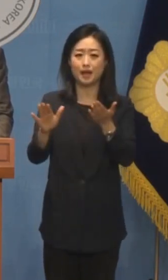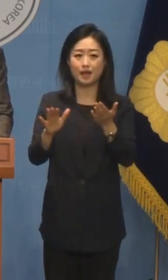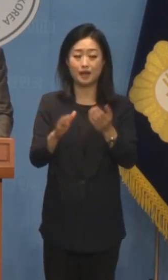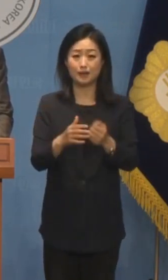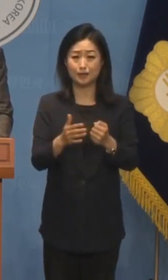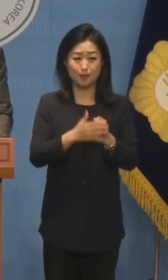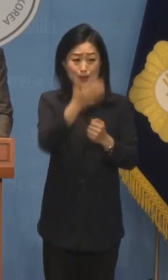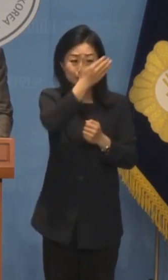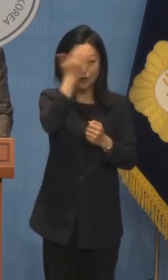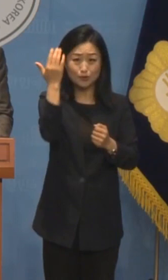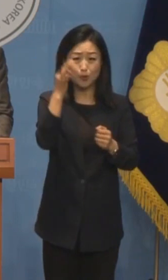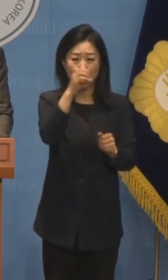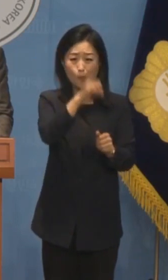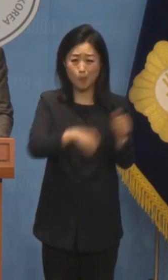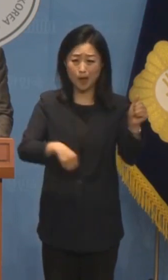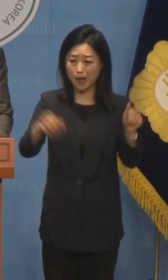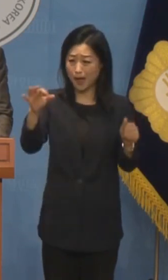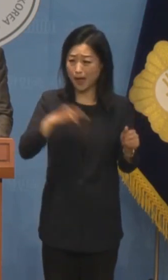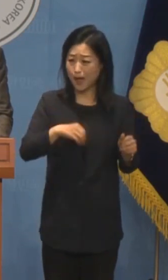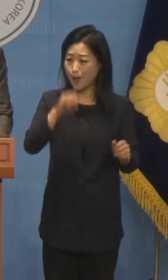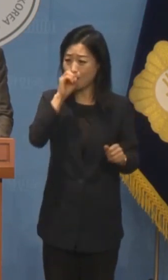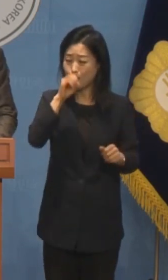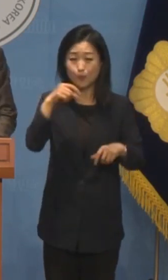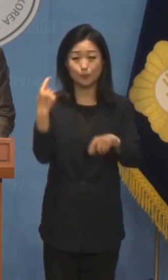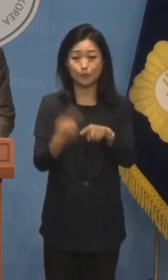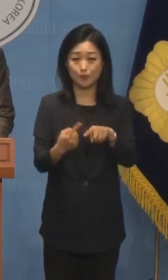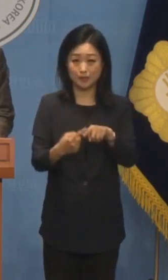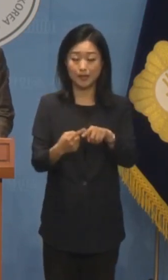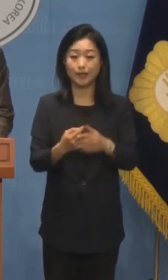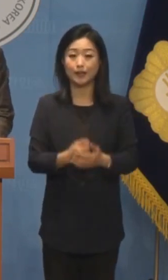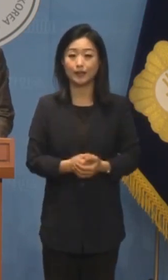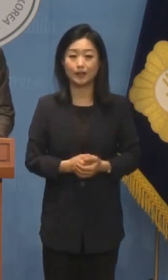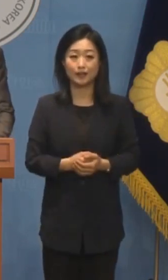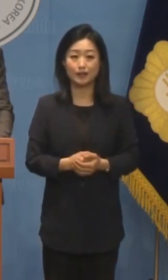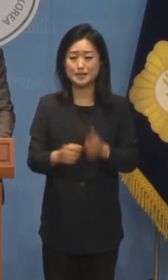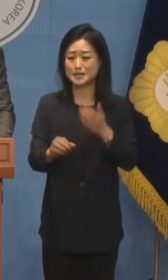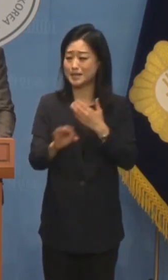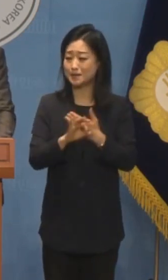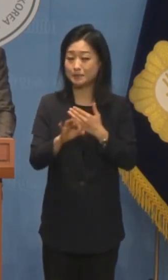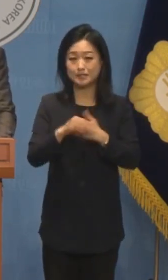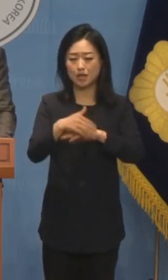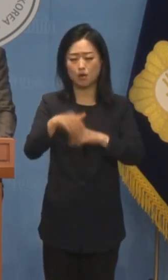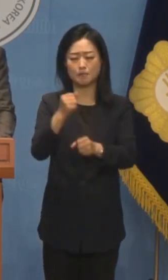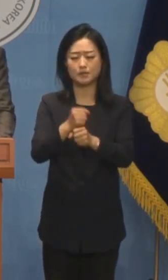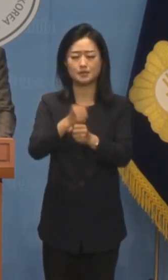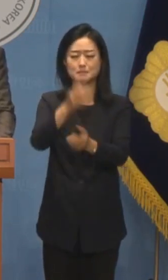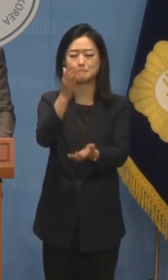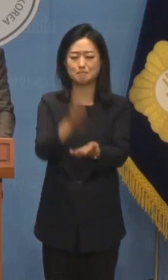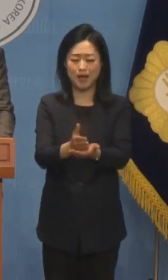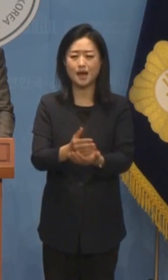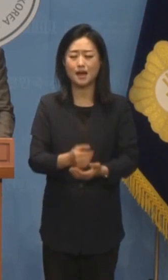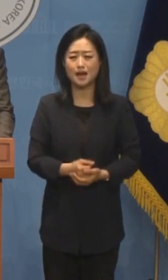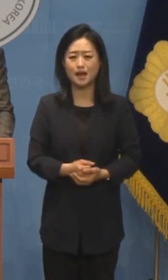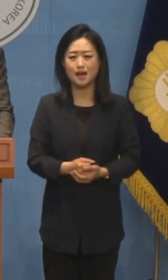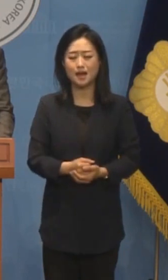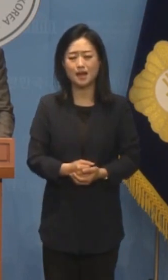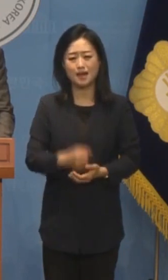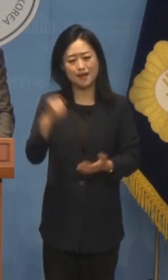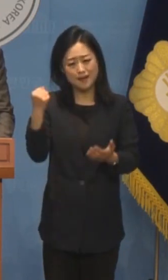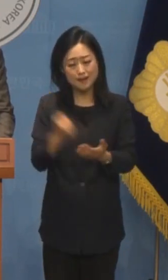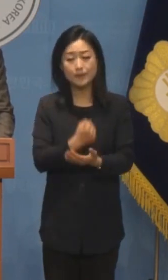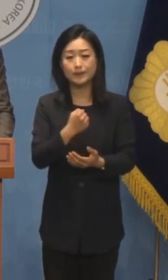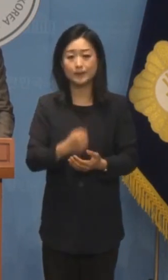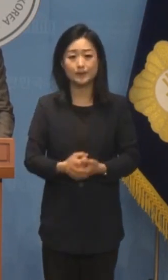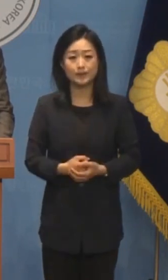할 뿐 한 푼 못 받는 것은 매한가지입니다. 땜빵 처방 수준이 아니라 구멍난 타이어에 아예 대무찌를 해버리는